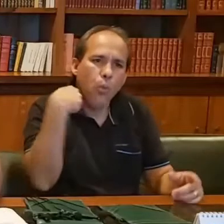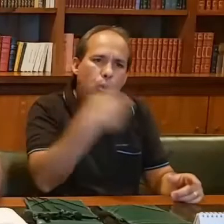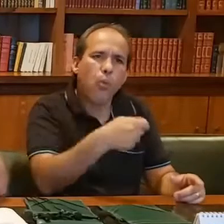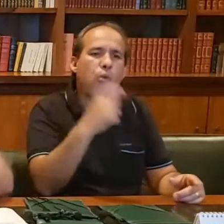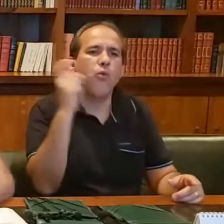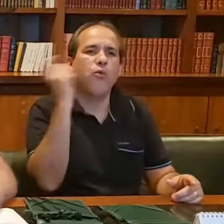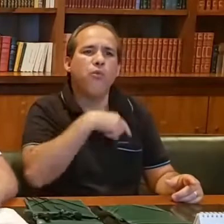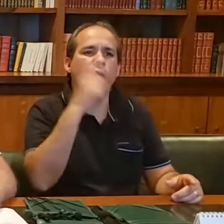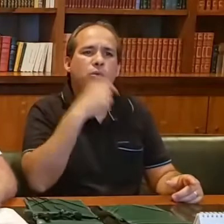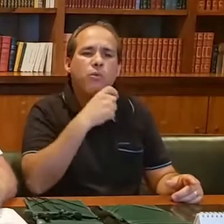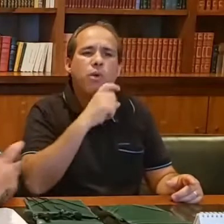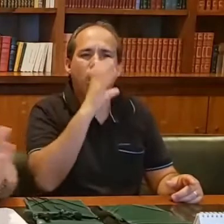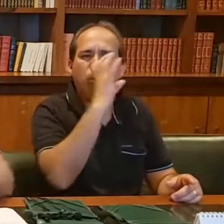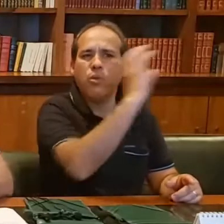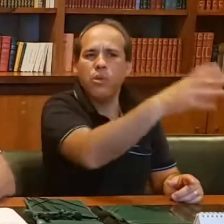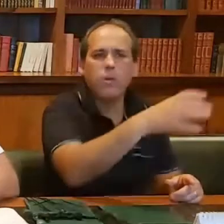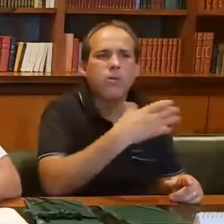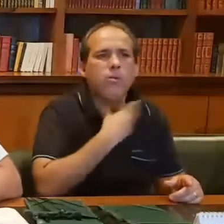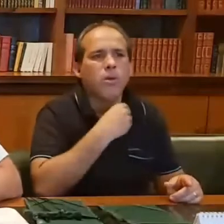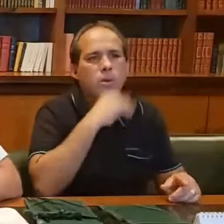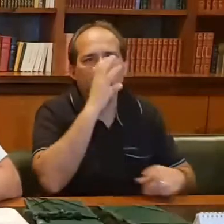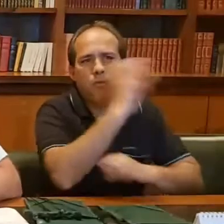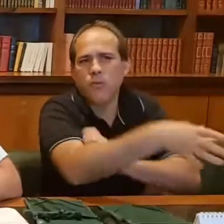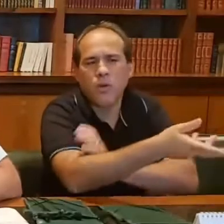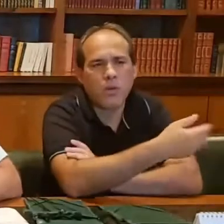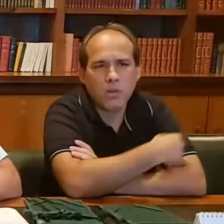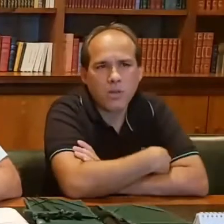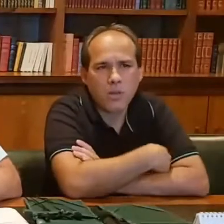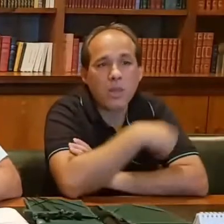falei da ficha limpa, né? Vocês votaram em mim por quê?